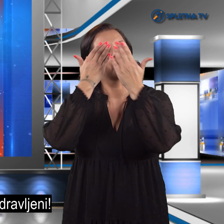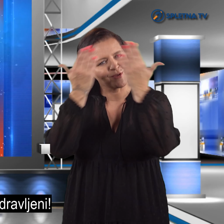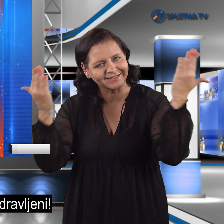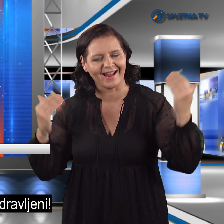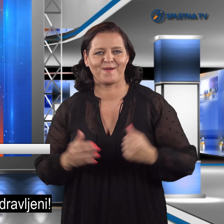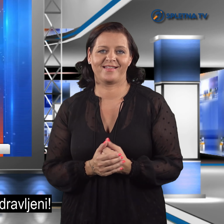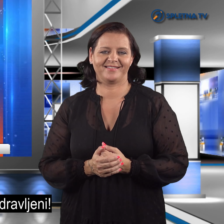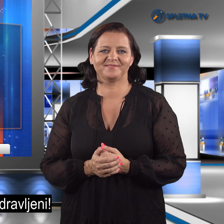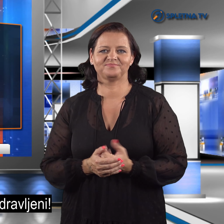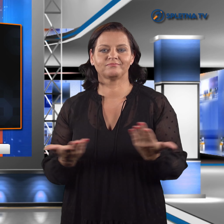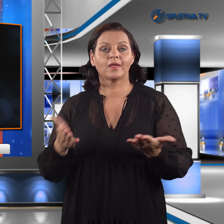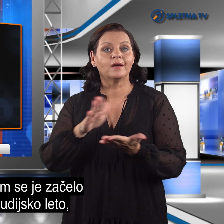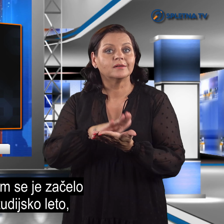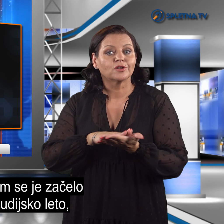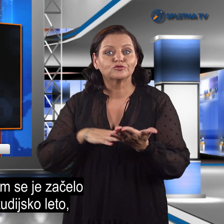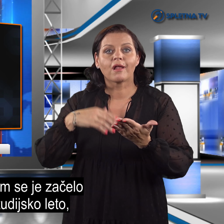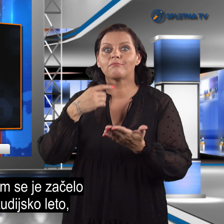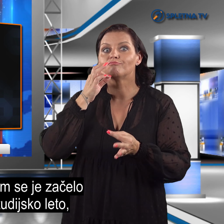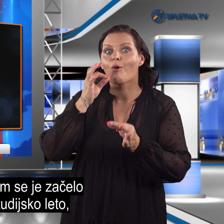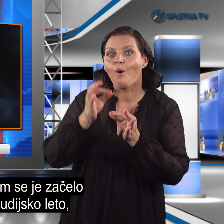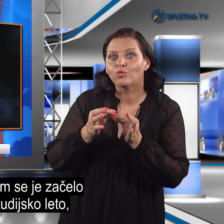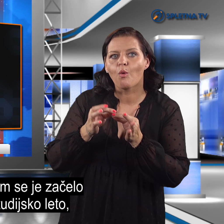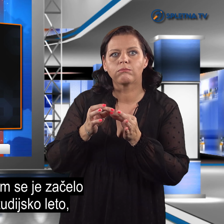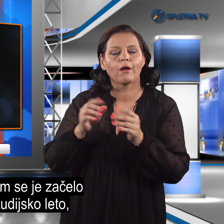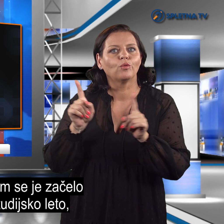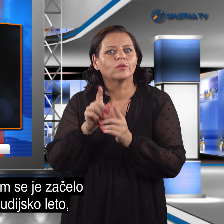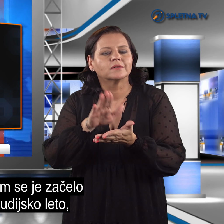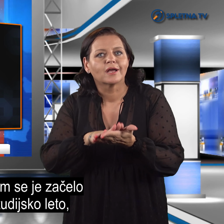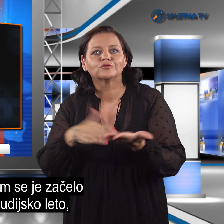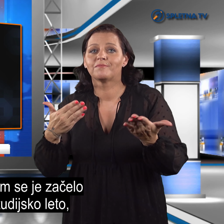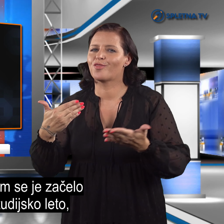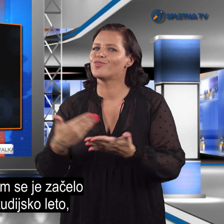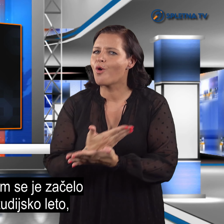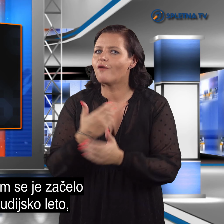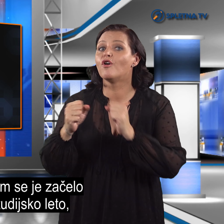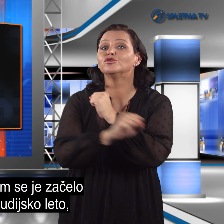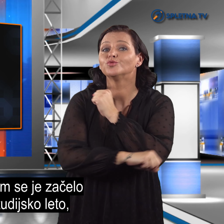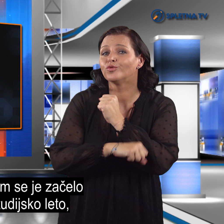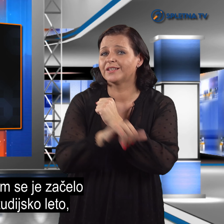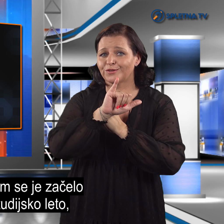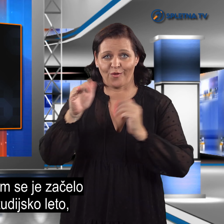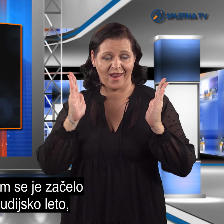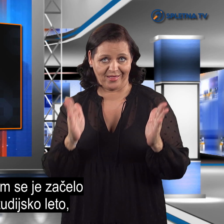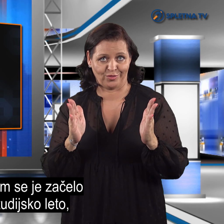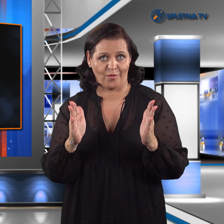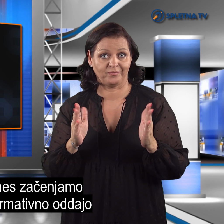Pozdravljeni! Z oktobrom se je začelo novo študijsko leto, mi pa danes začenjamo z novo informativno oddajo